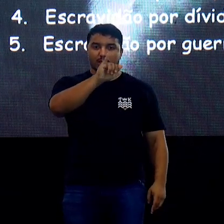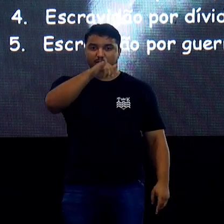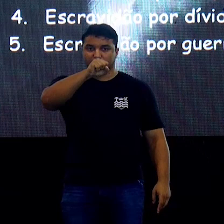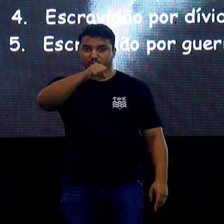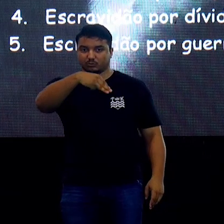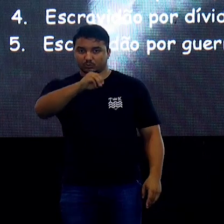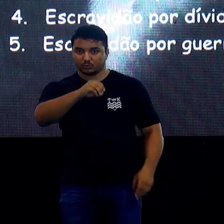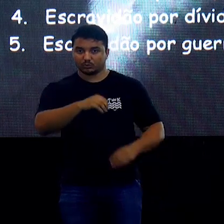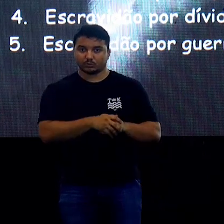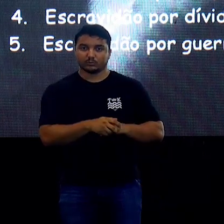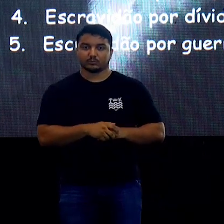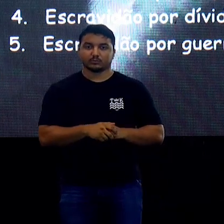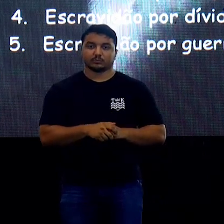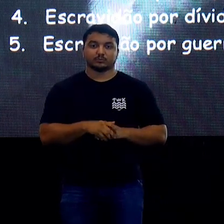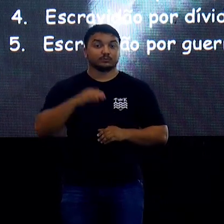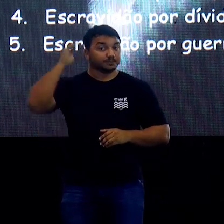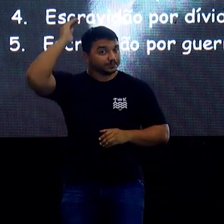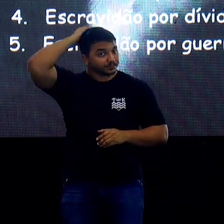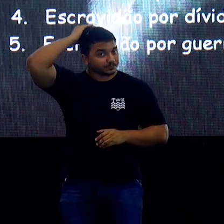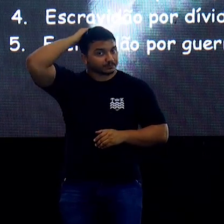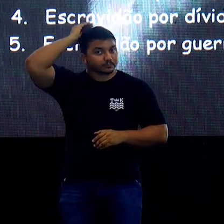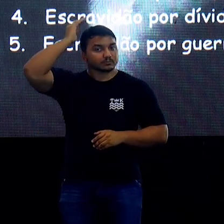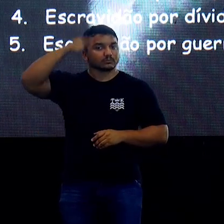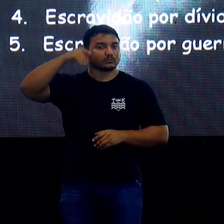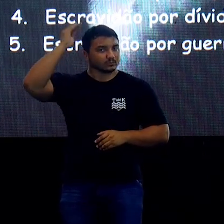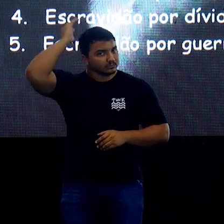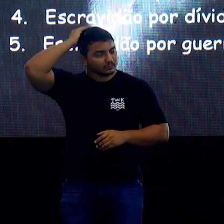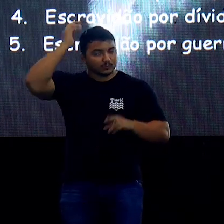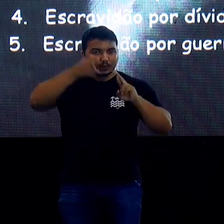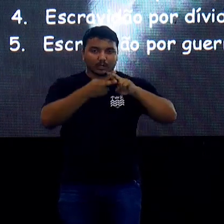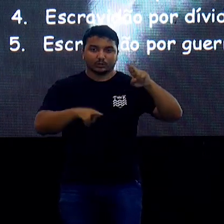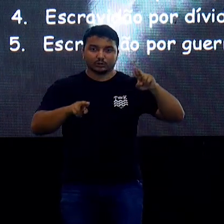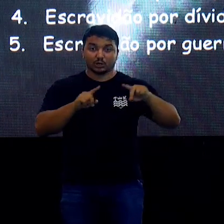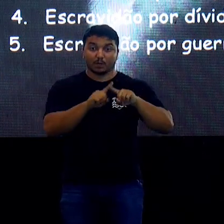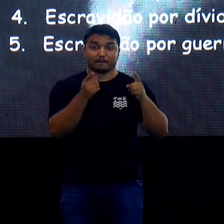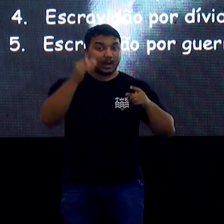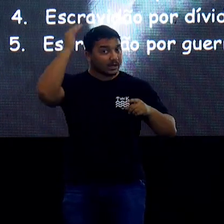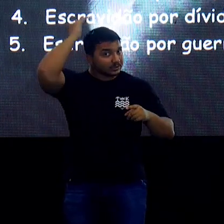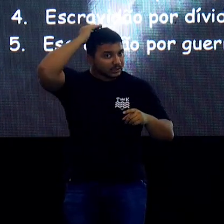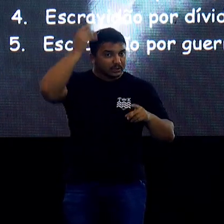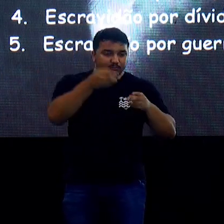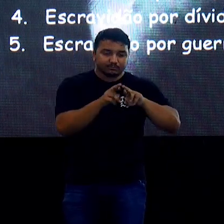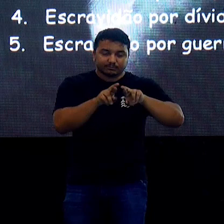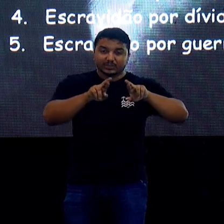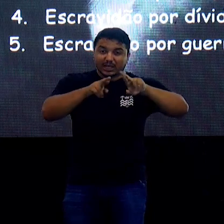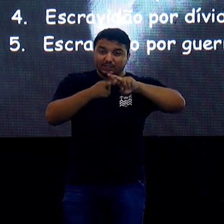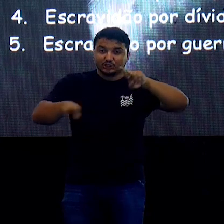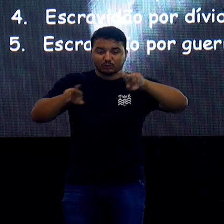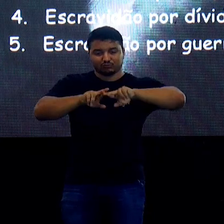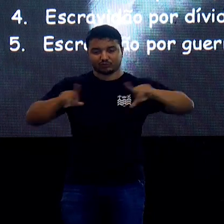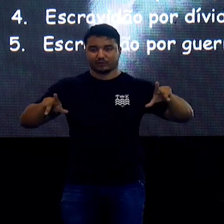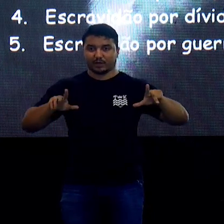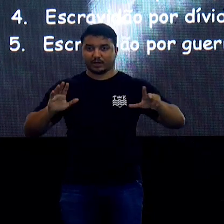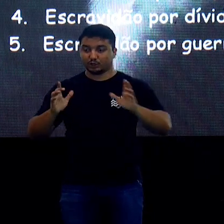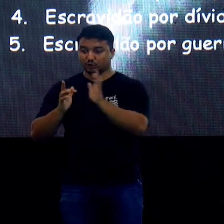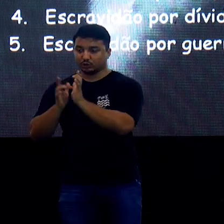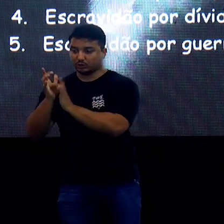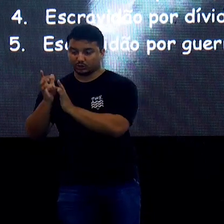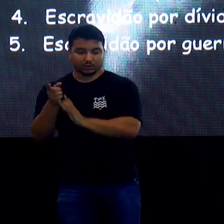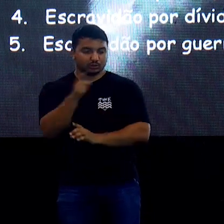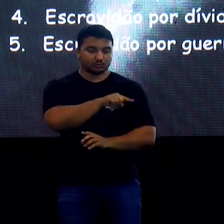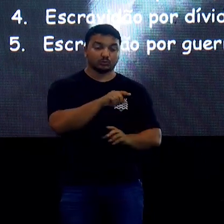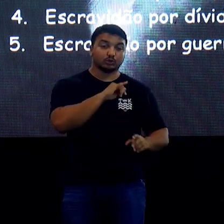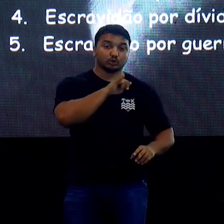quiseram, porque acharam que Cristo não era o homem certo para enfrentar os romanos.